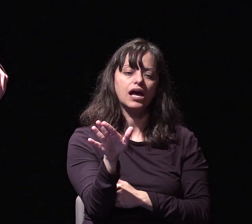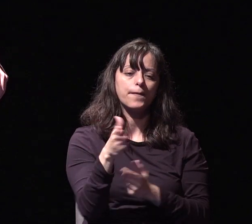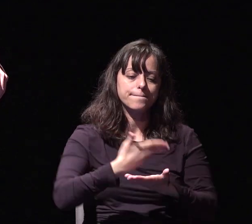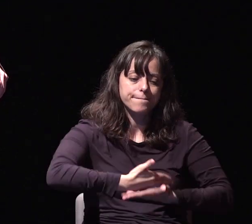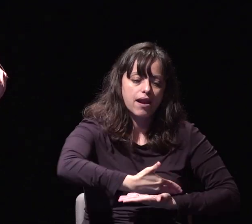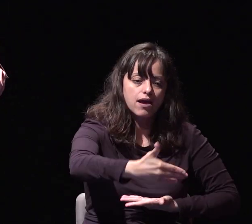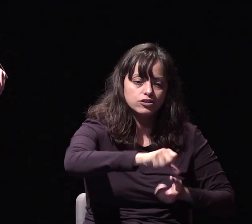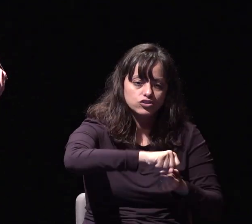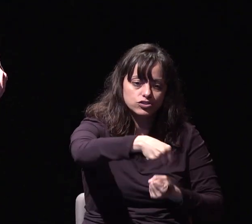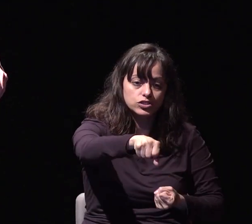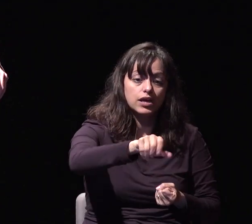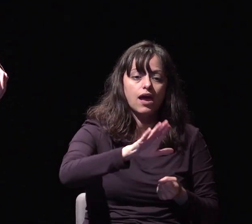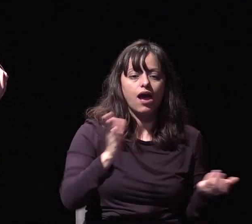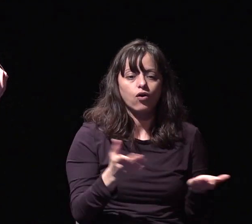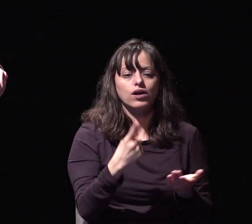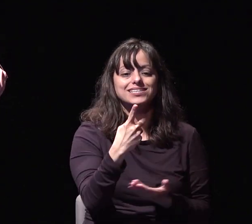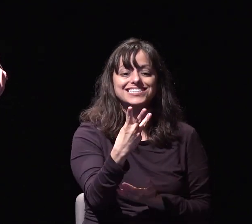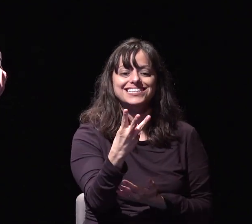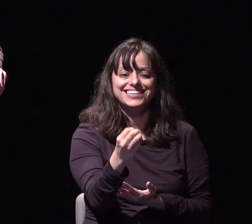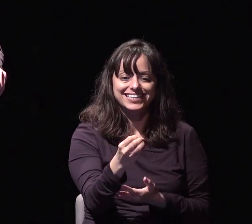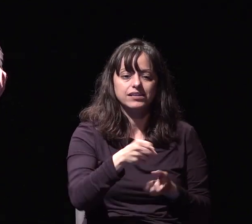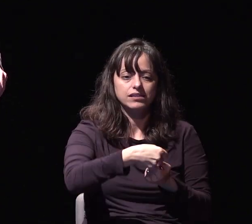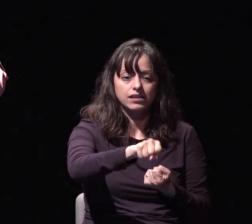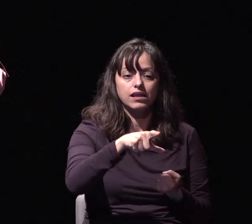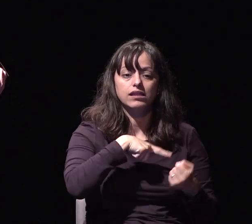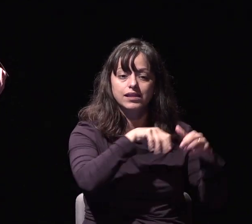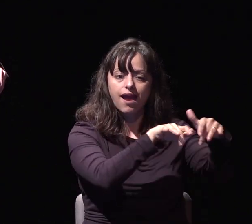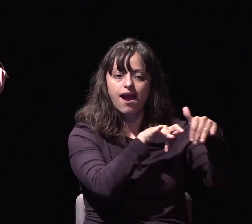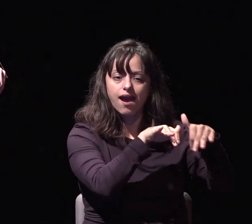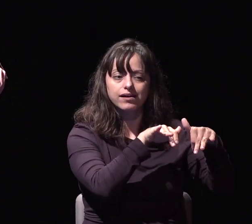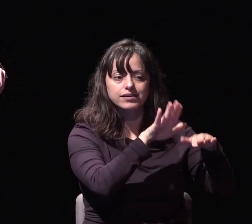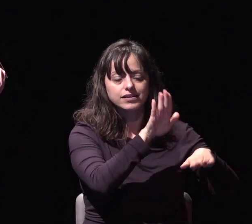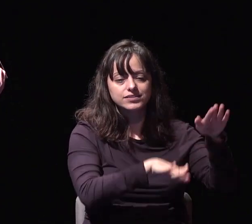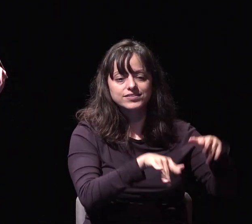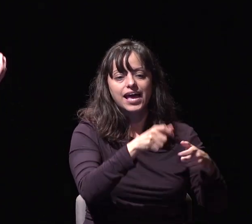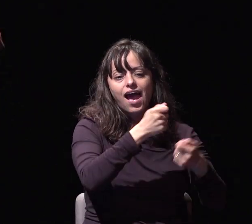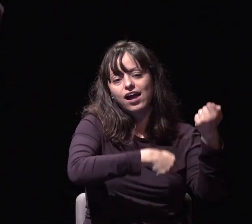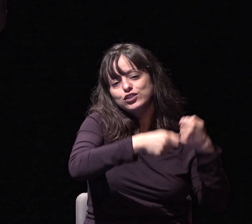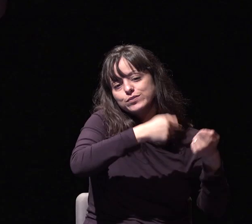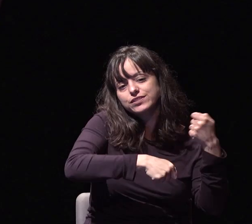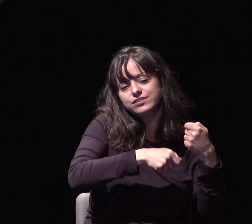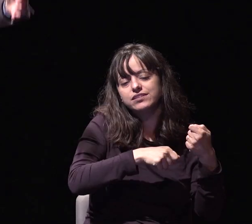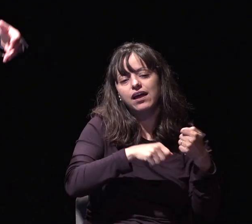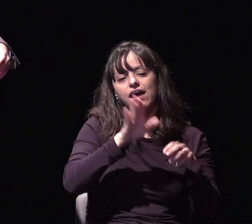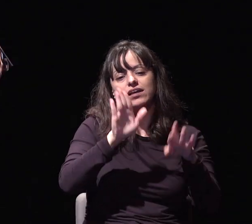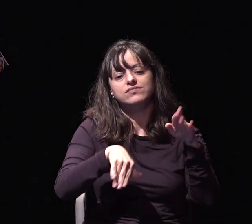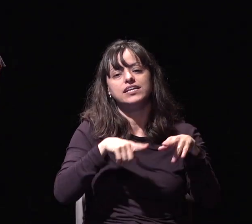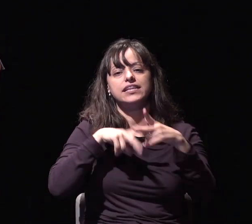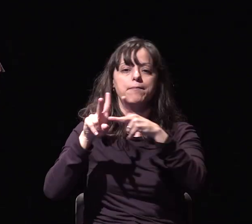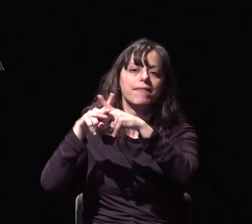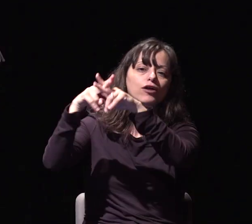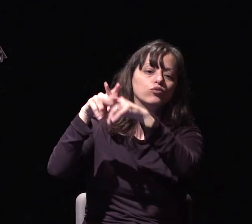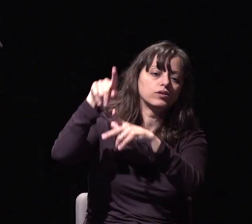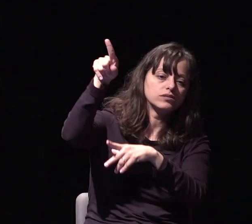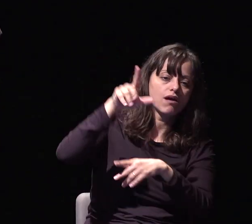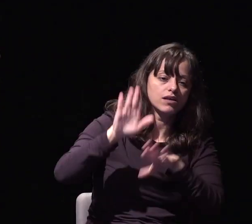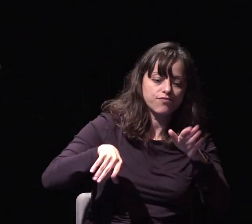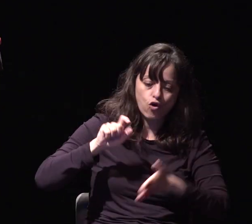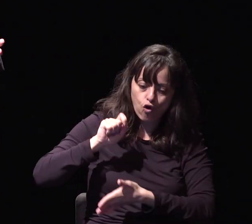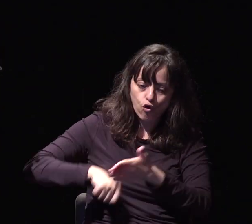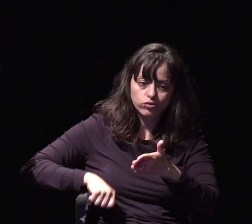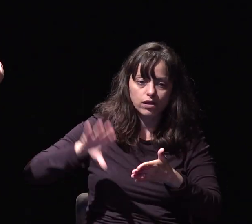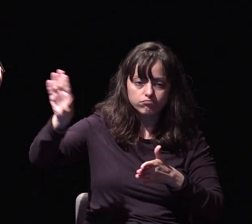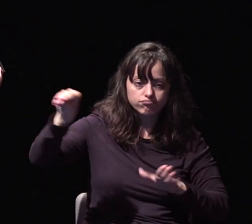140, ou seja, esses desenhos estavam aqui em arquivos, às vezes, da administração, da manutenção, de um contrato, isso